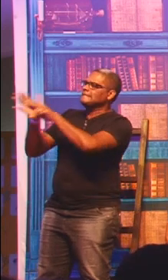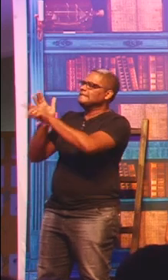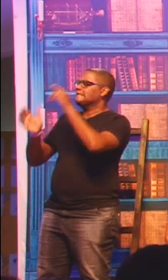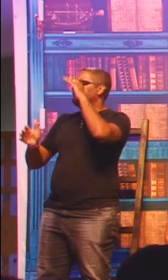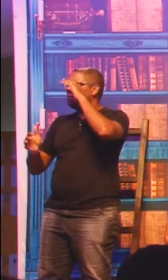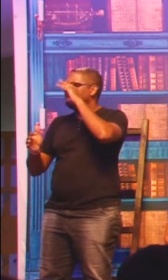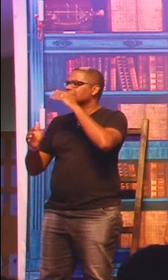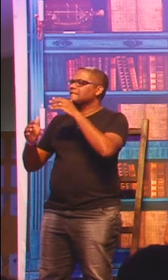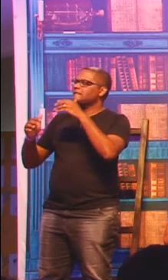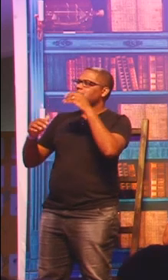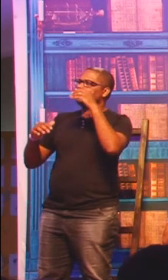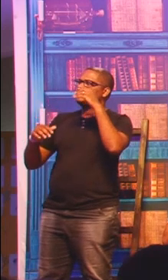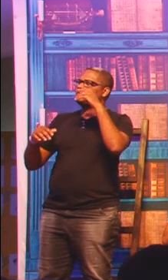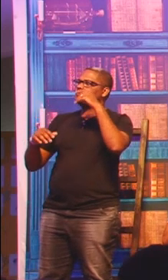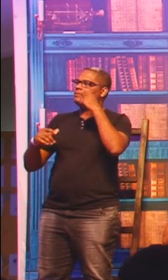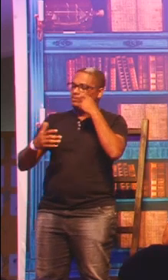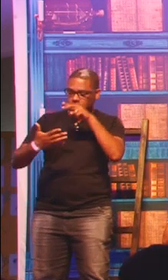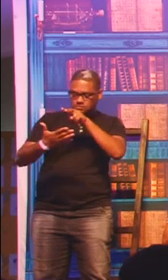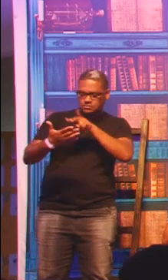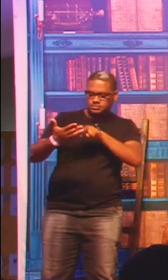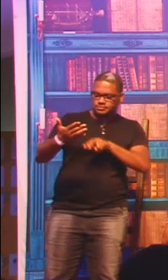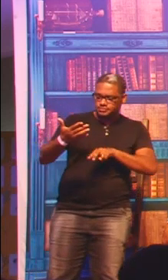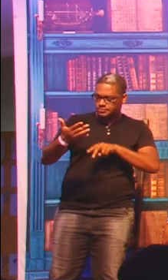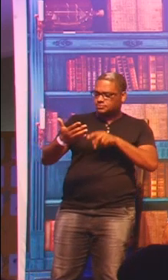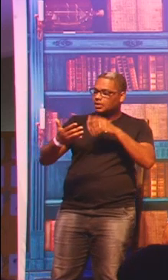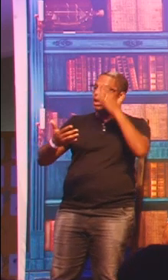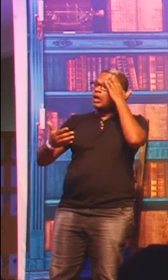também na maneira que a gente lê o livro, né?